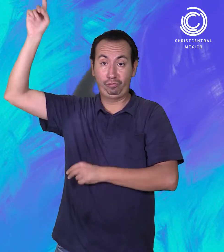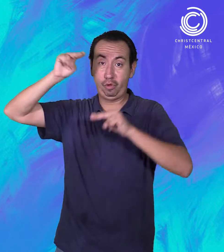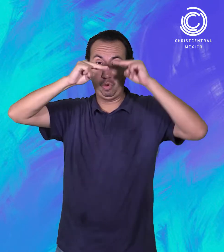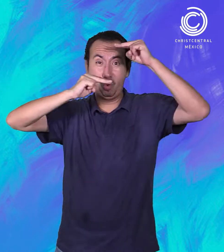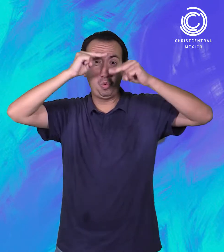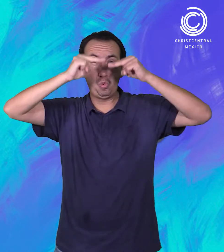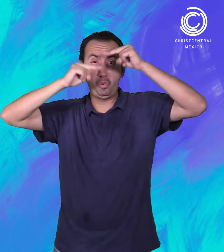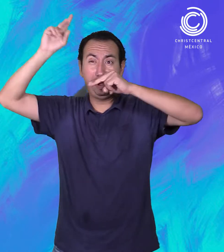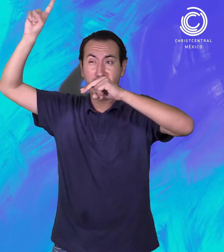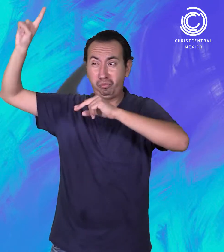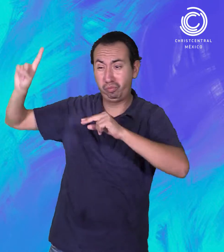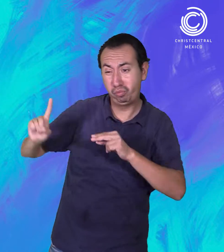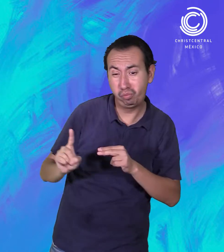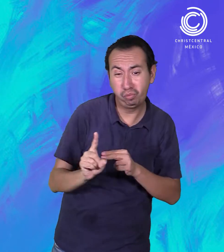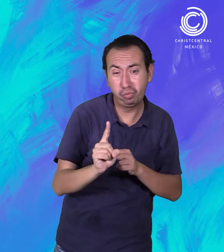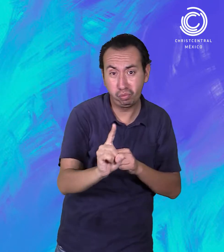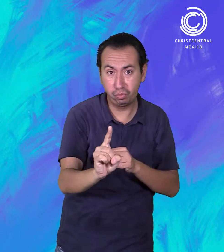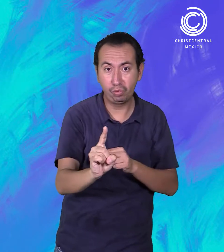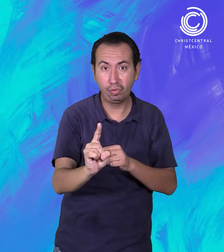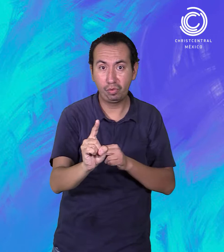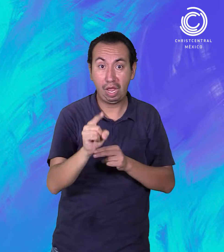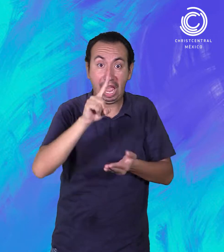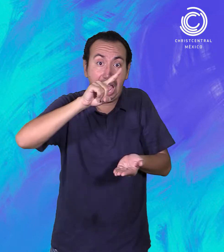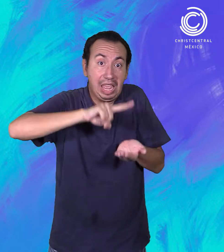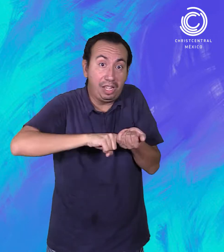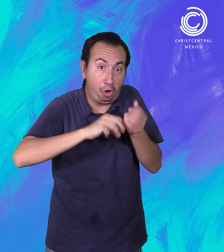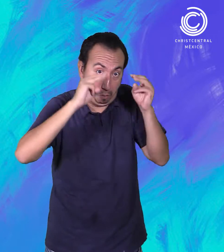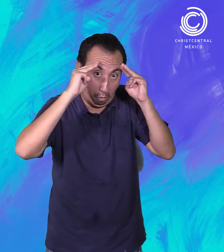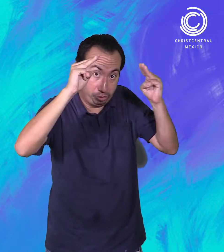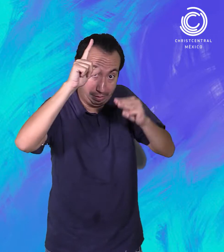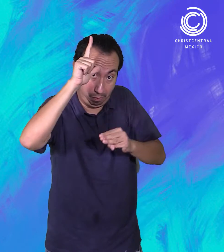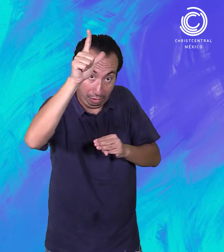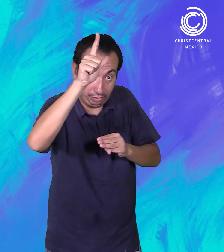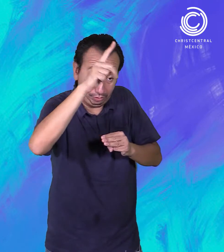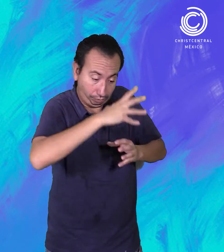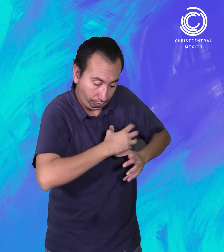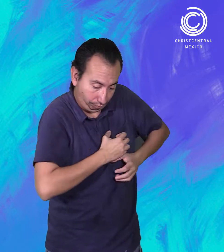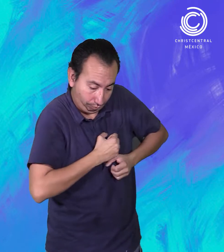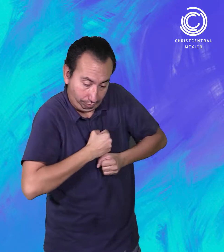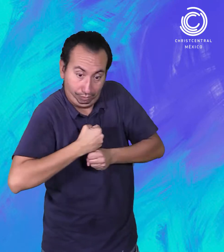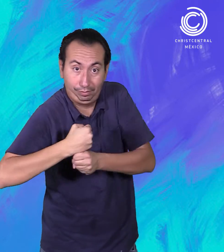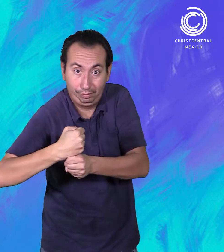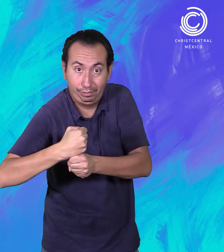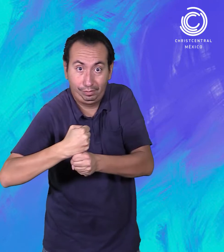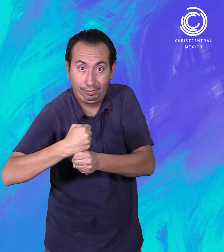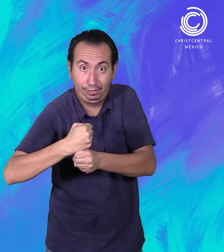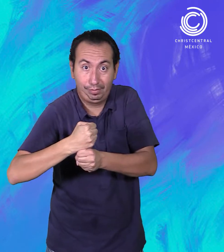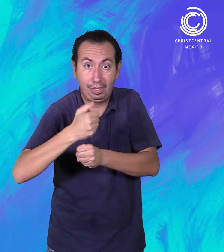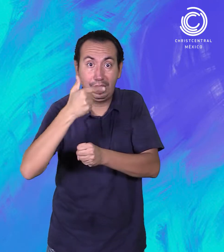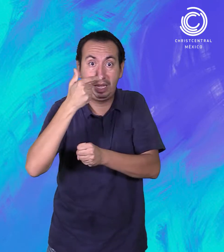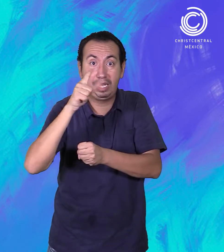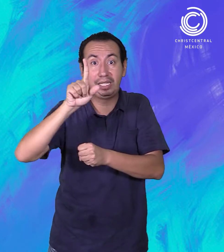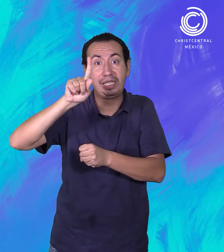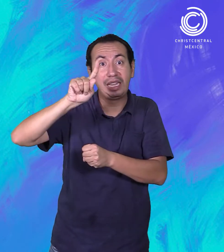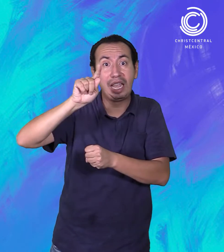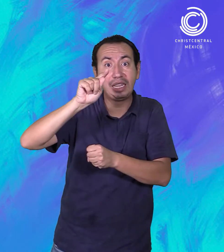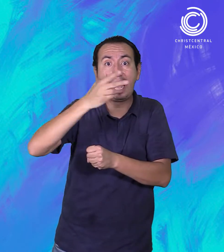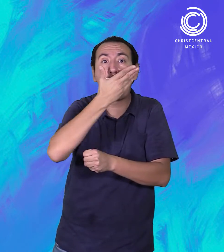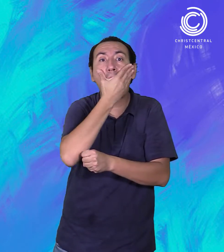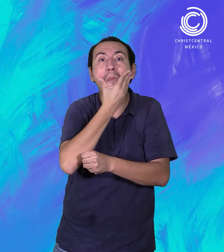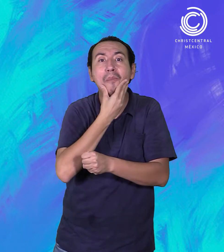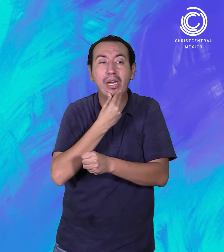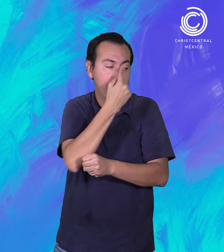habló, y tomó el espíritu que estaba en él, el espíritu que estaba en Moisés, y lo puso en los 70